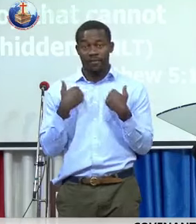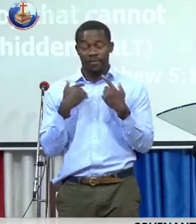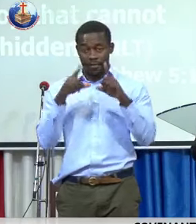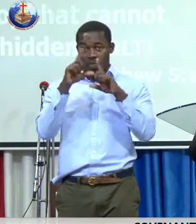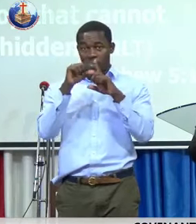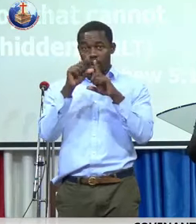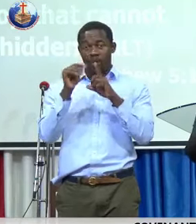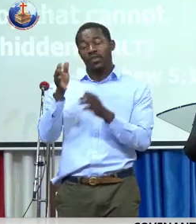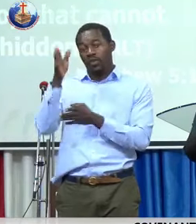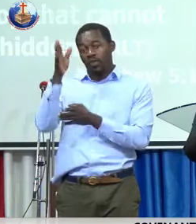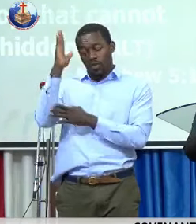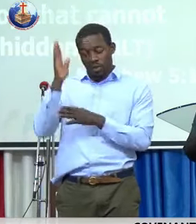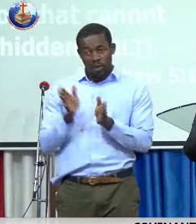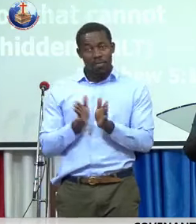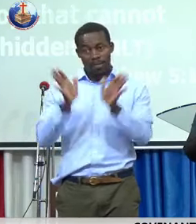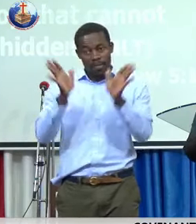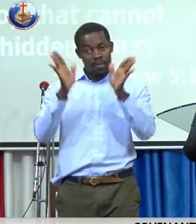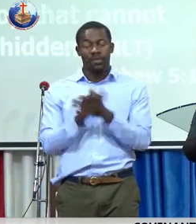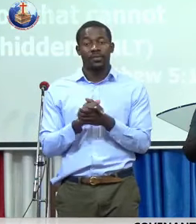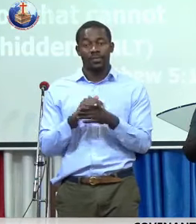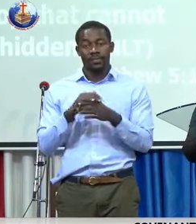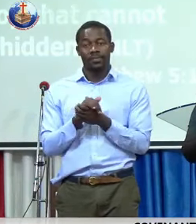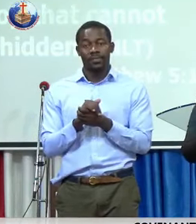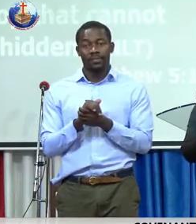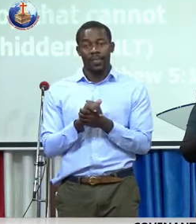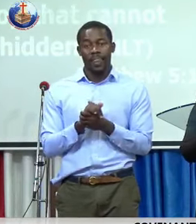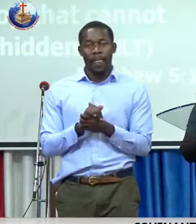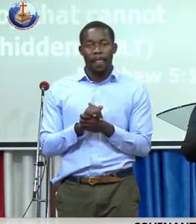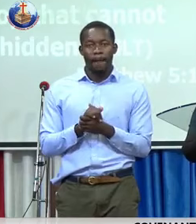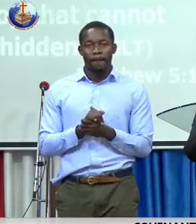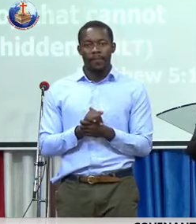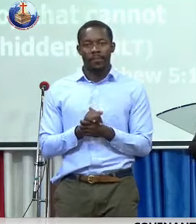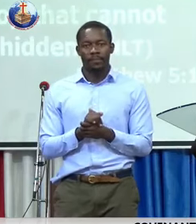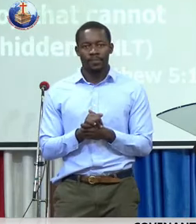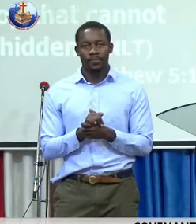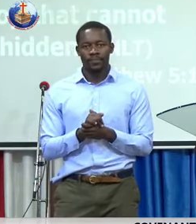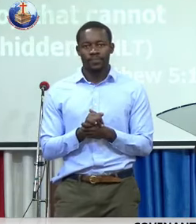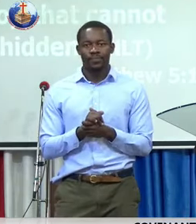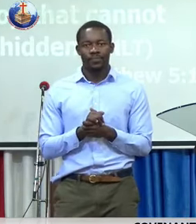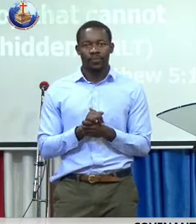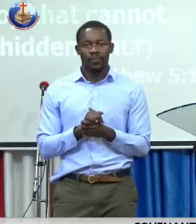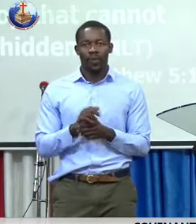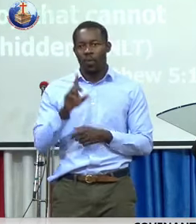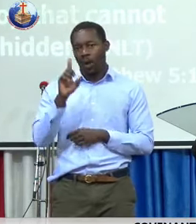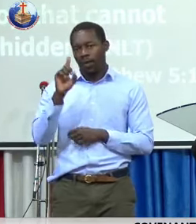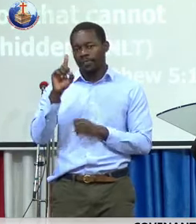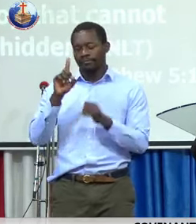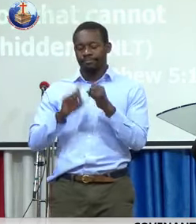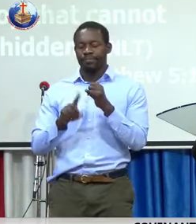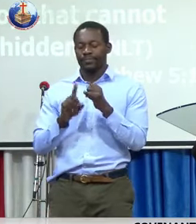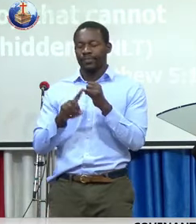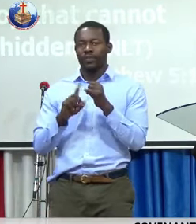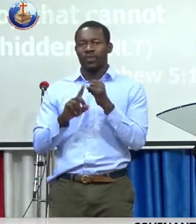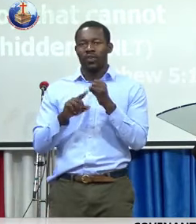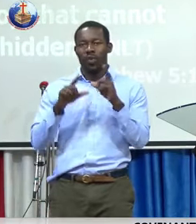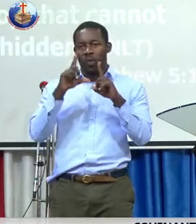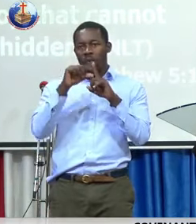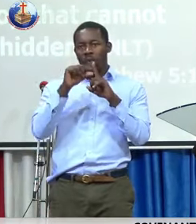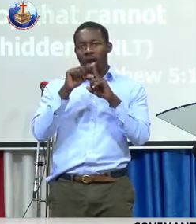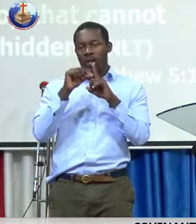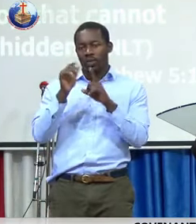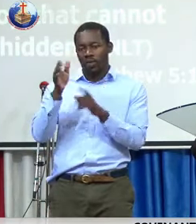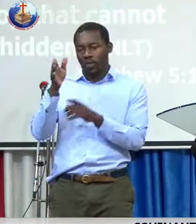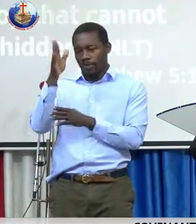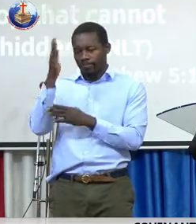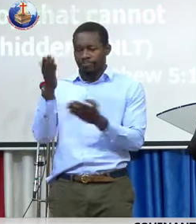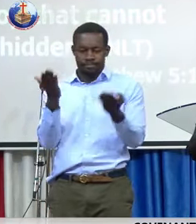exposes our iniquity. Na kuna njia tofauti ambapo neno la Mungu huanika ama huweka wazi uovu wetu. One, we use the word of God as a measuring rod for our